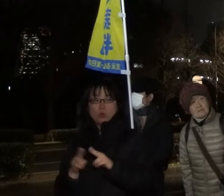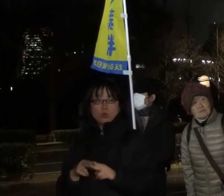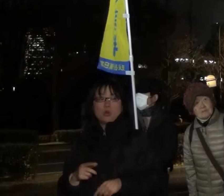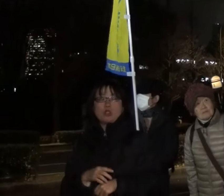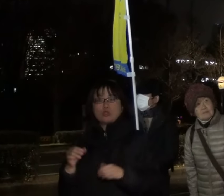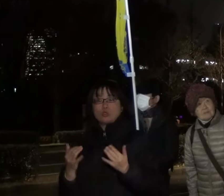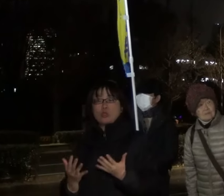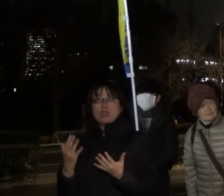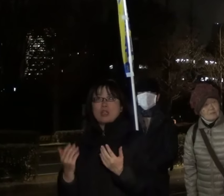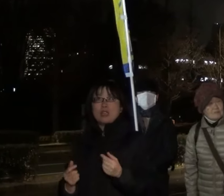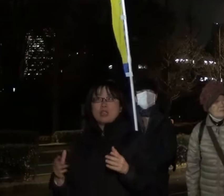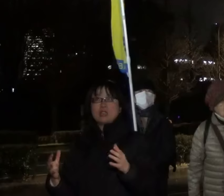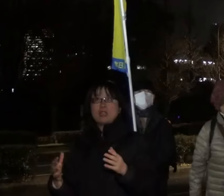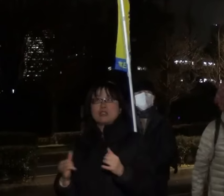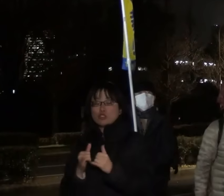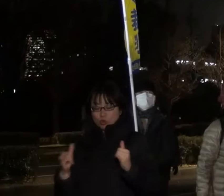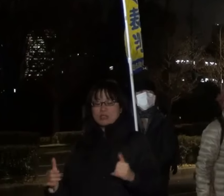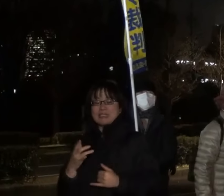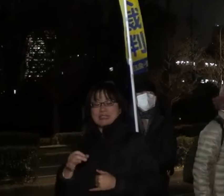池内沙織です。